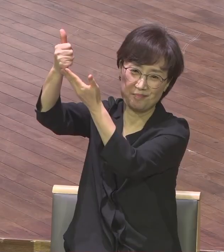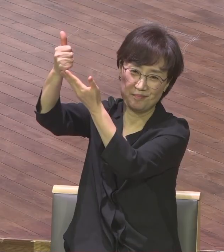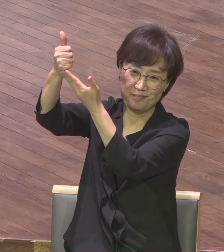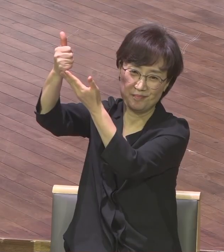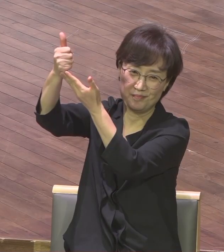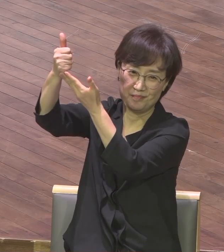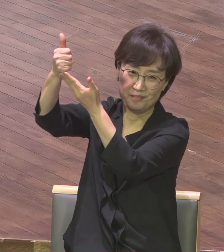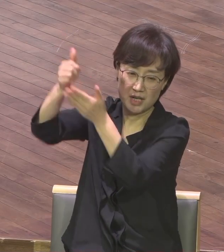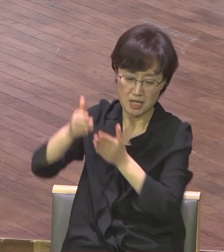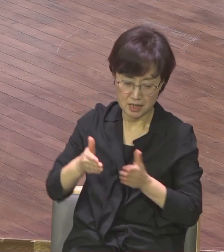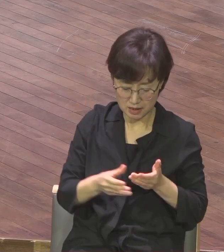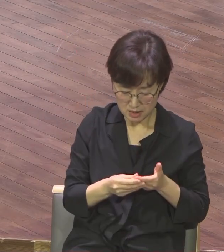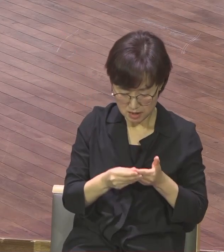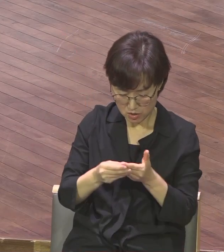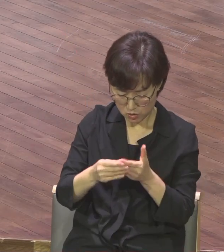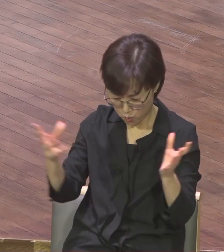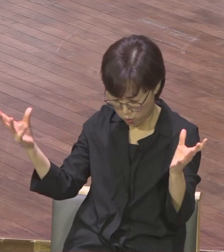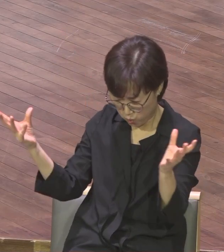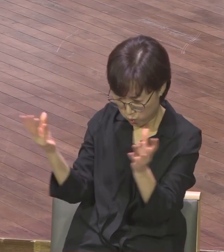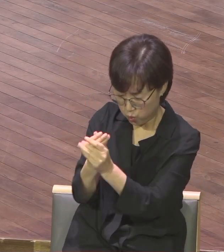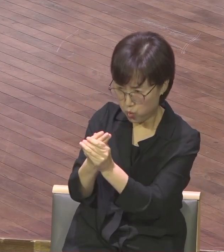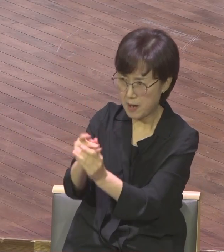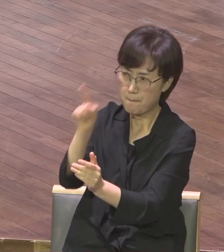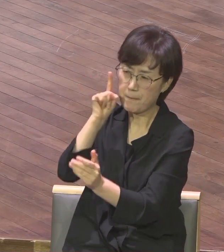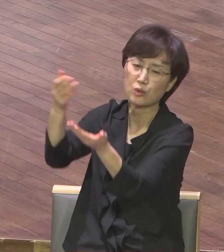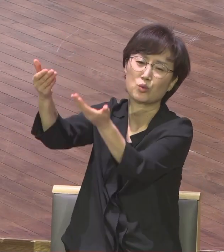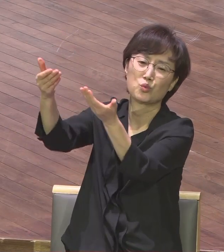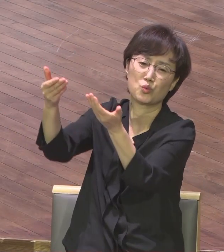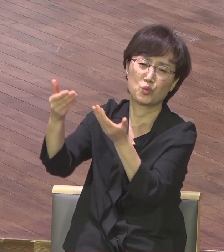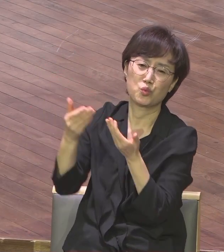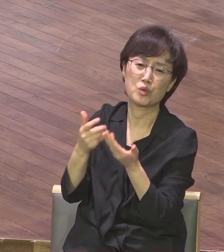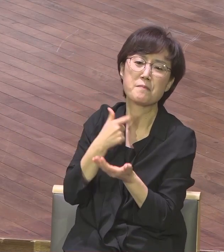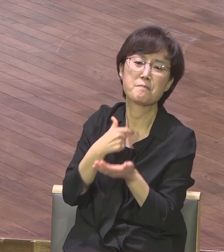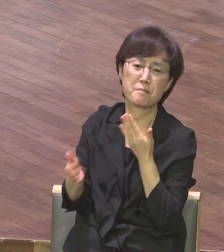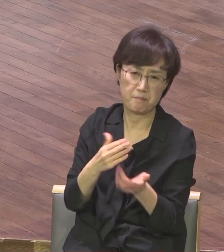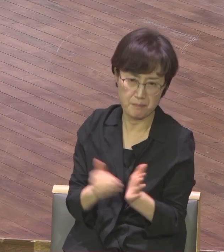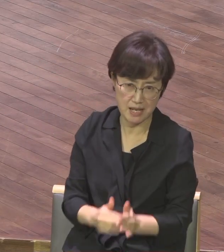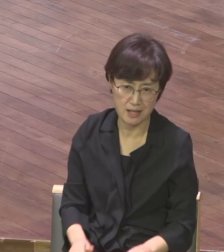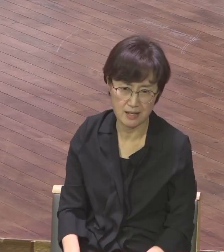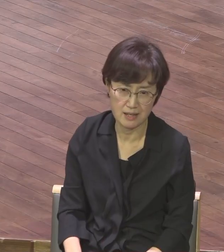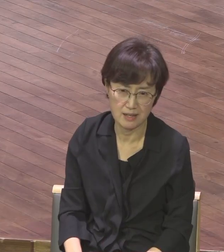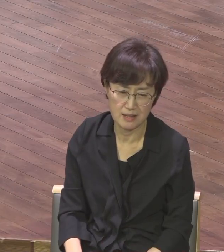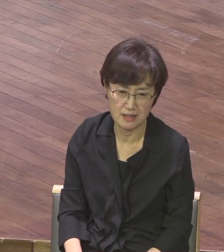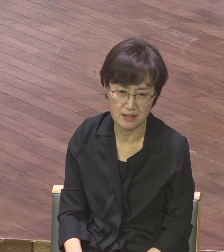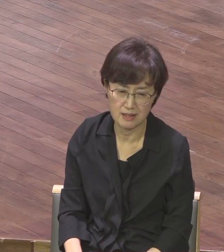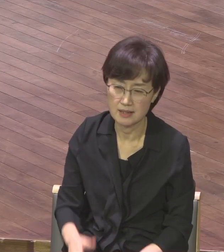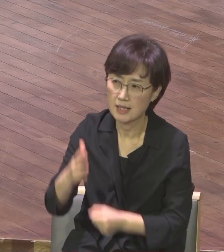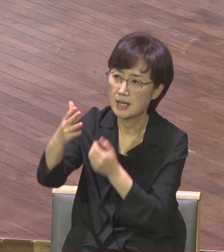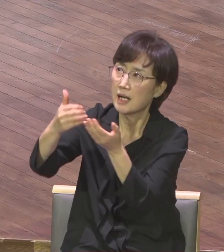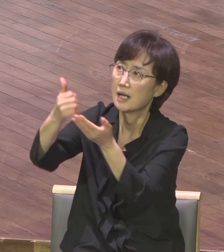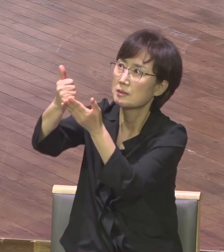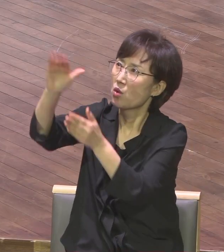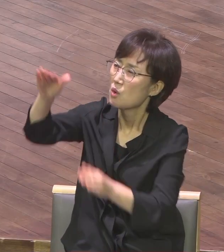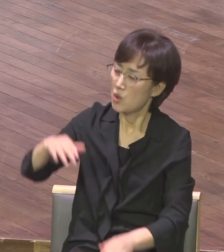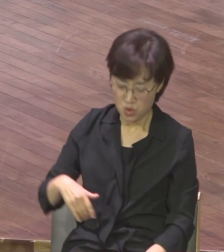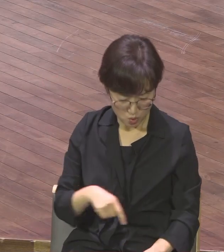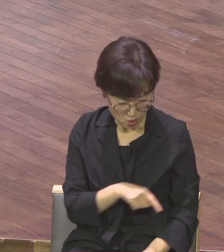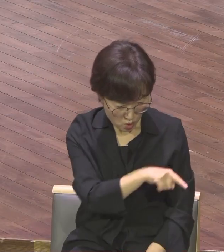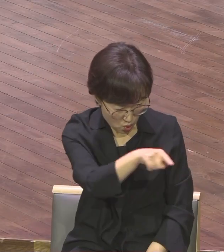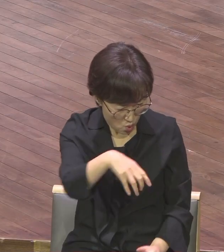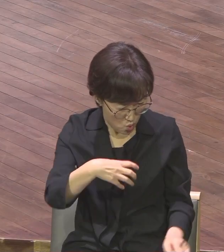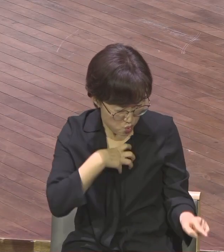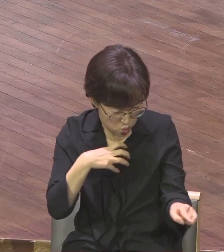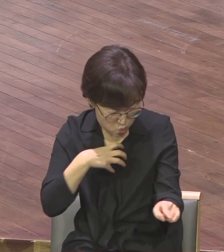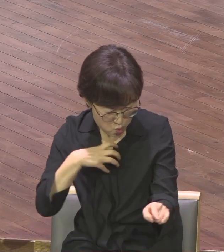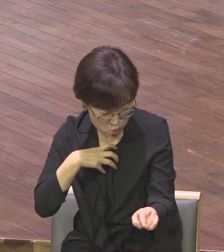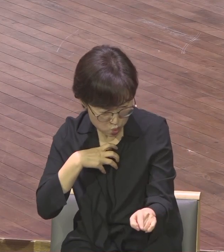자기의 길을 완벽하게 이끌어 주시는 이걸 체험했어요. 하나님이 나를 이 위기 속에서